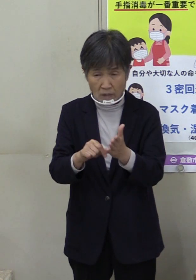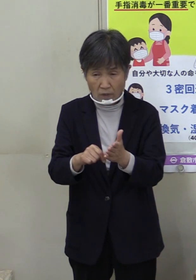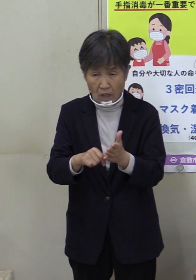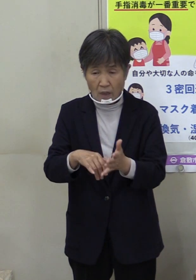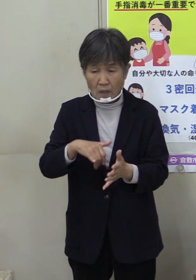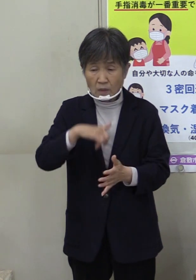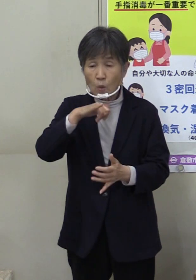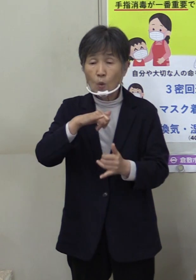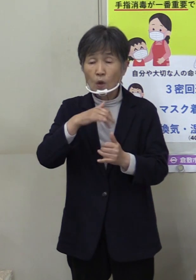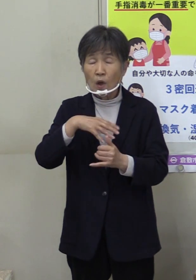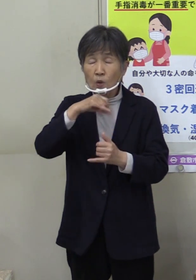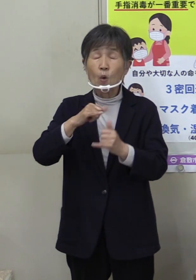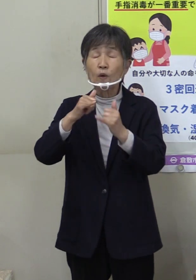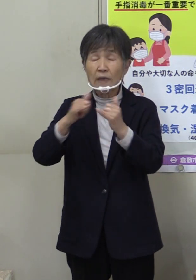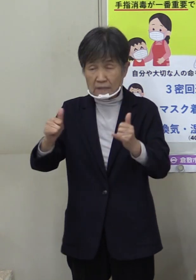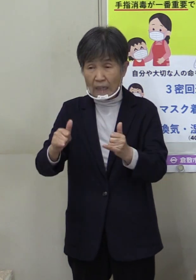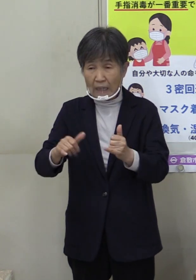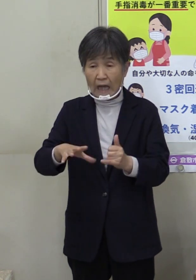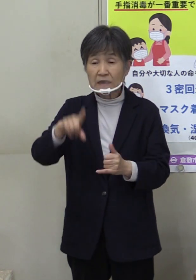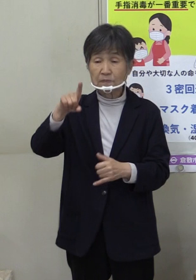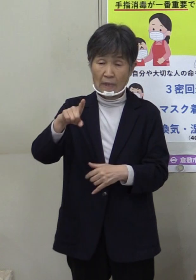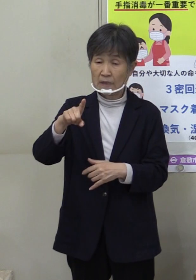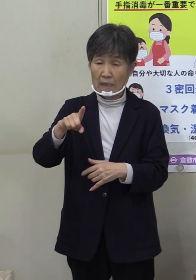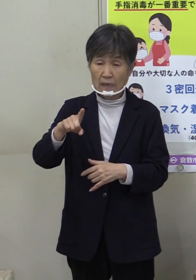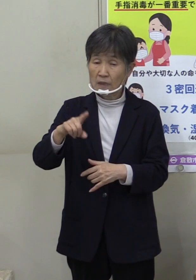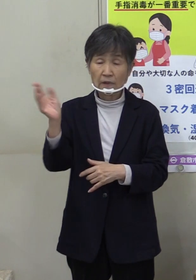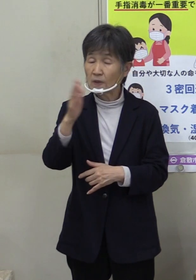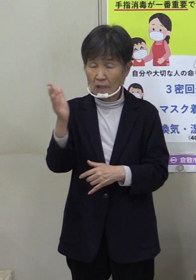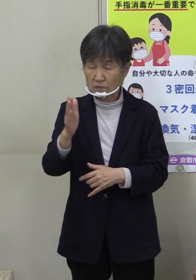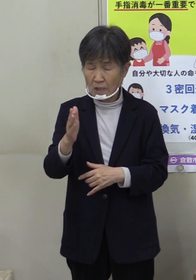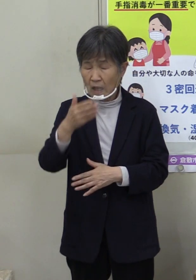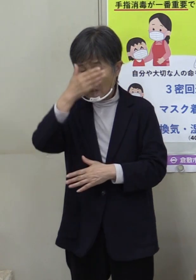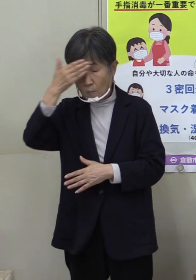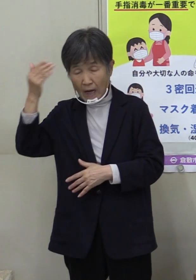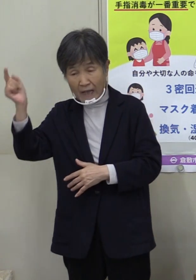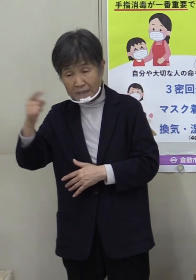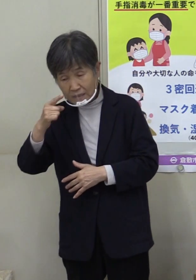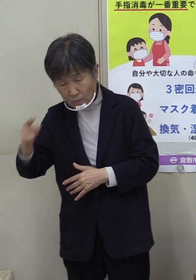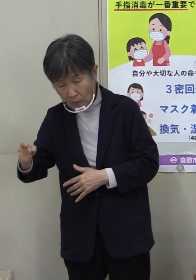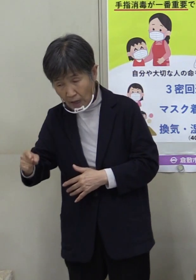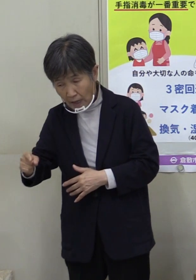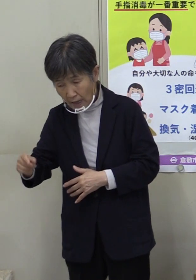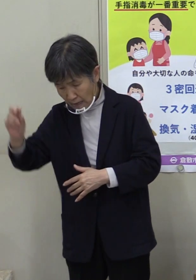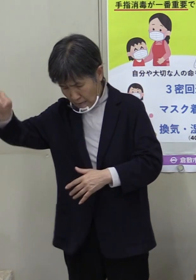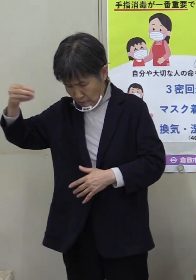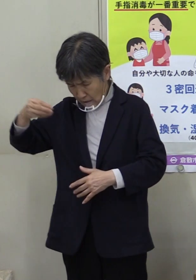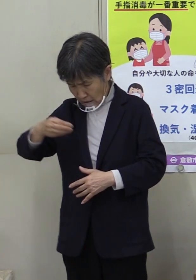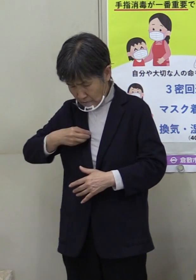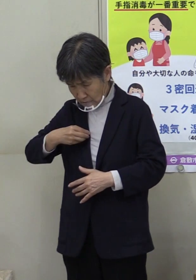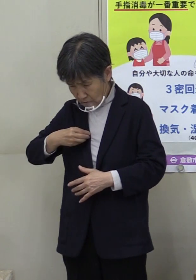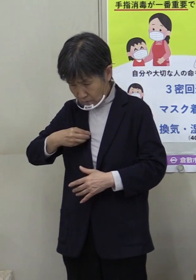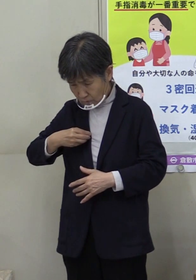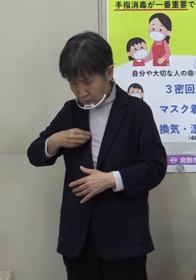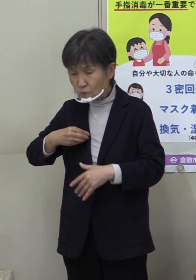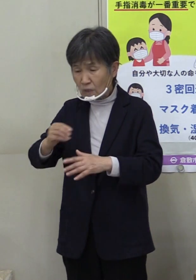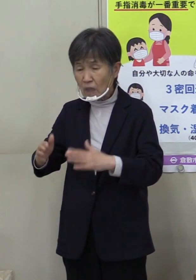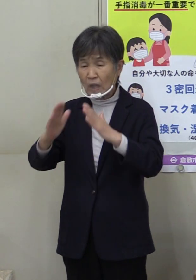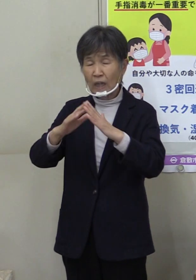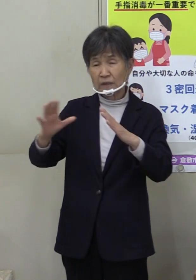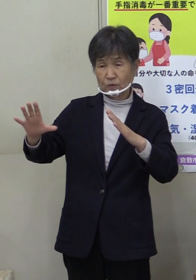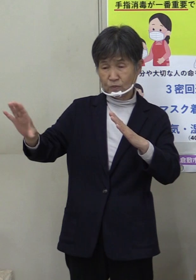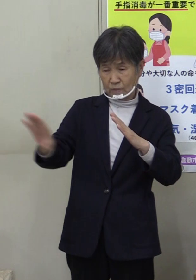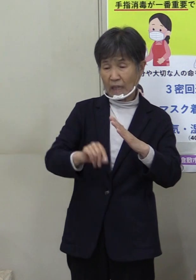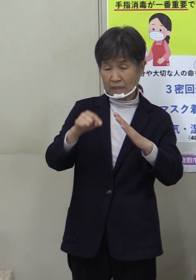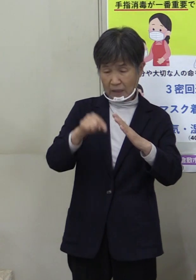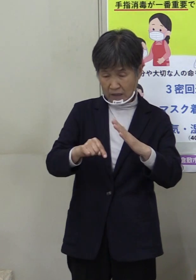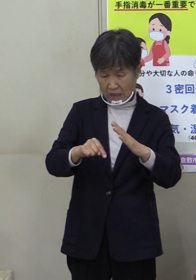初発というよりは若い方が何らかの形で、外で感染を受けて、家族の中で広がっていったの